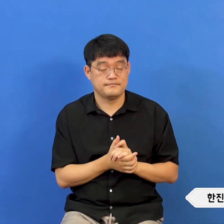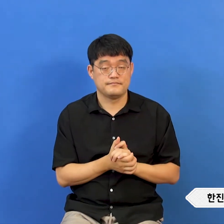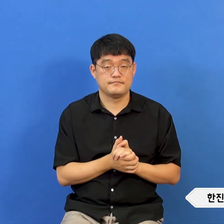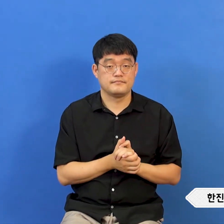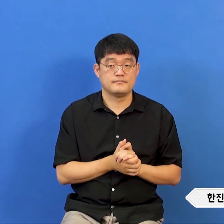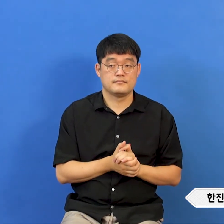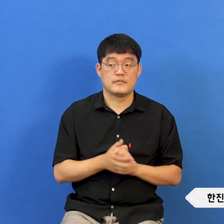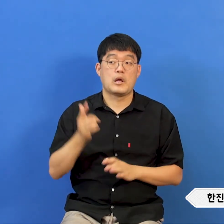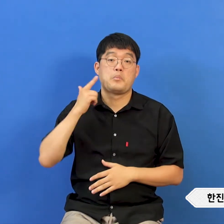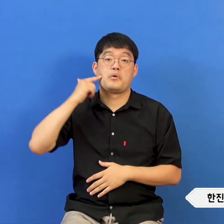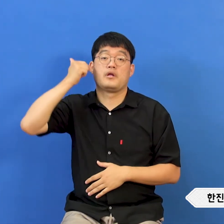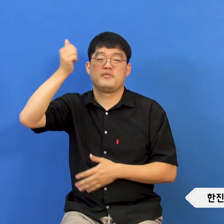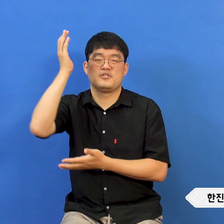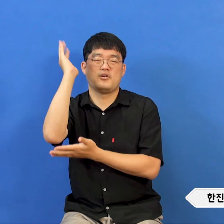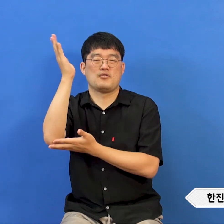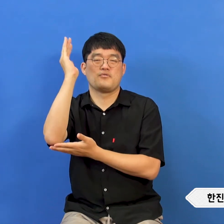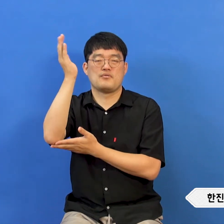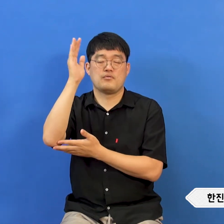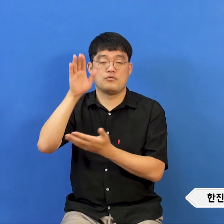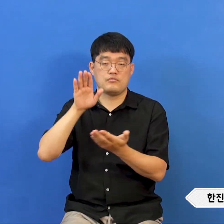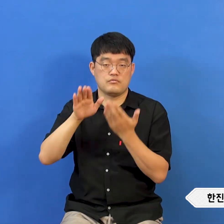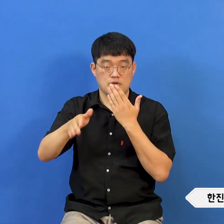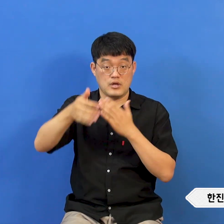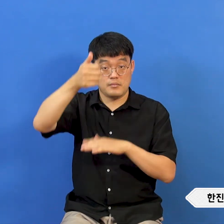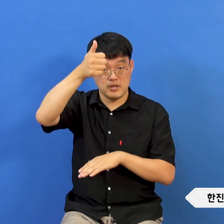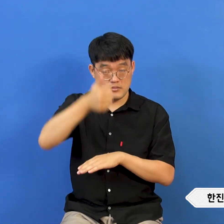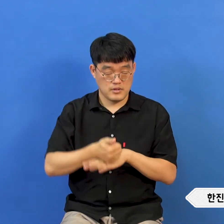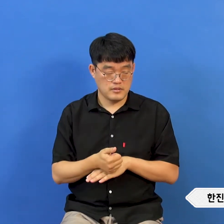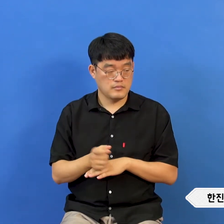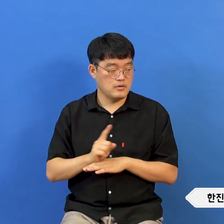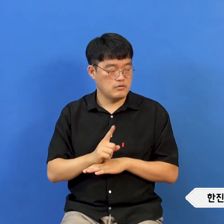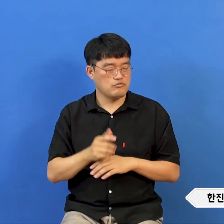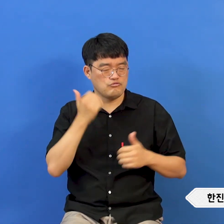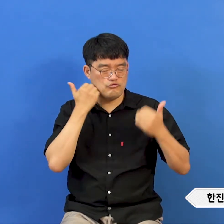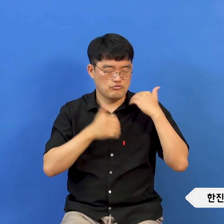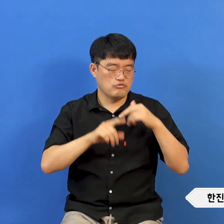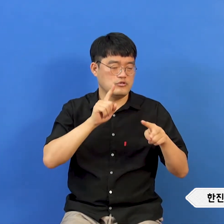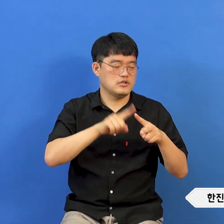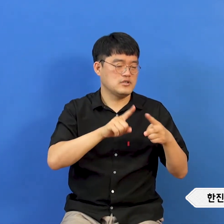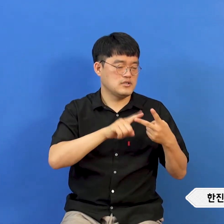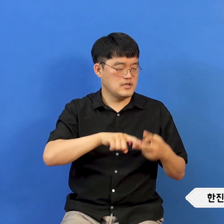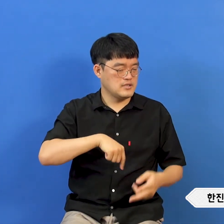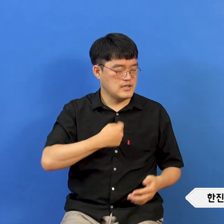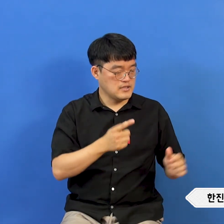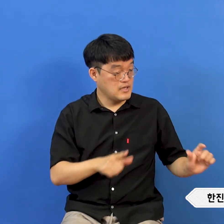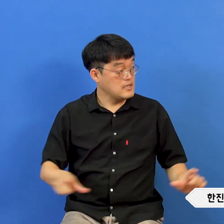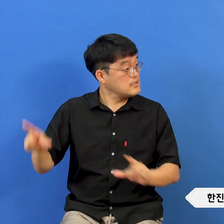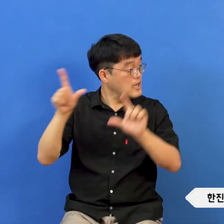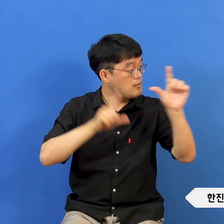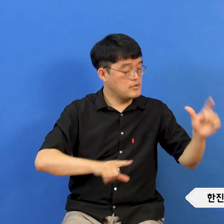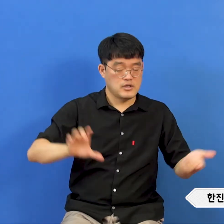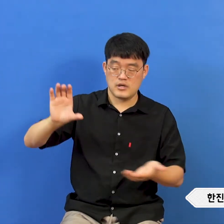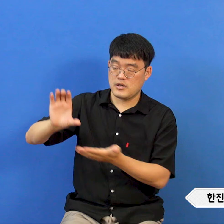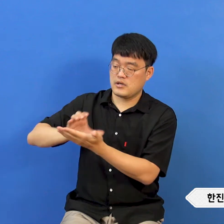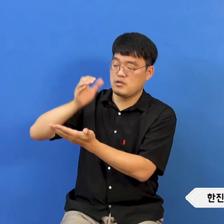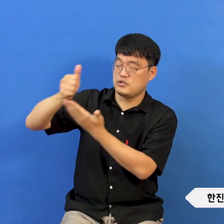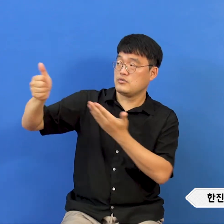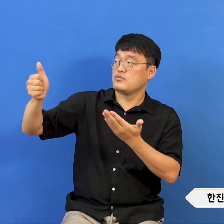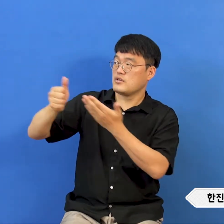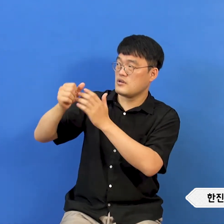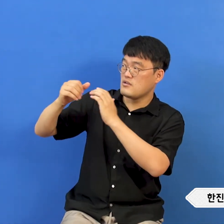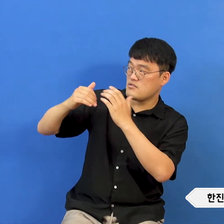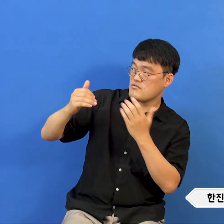아이들만 목사가 설교를 쭉 하고는 마지막 시간에 누구든지 자신의 삶을 그리스도께 바치고 싶은 분이